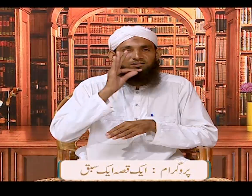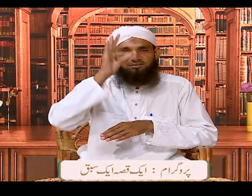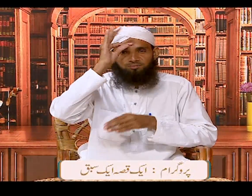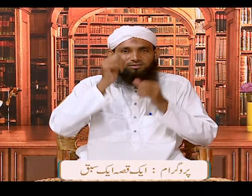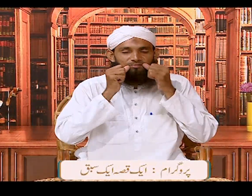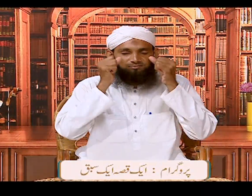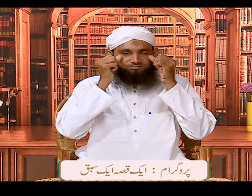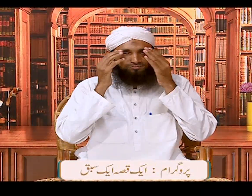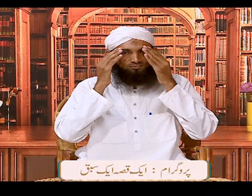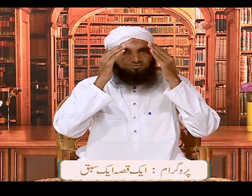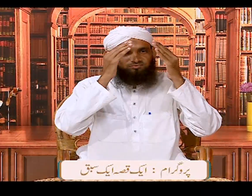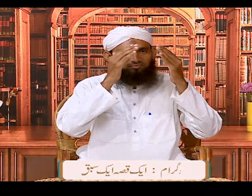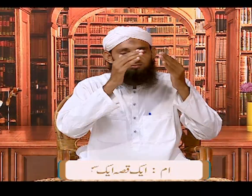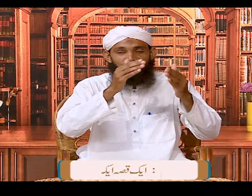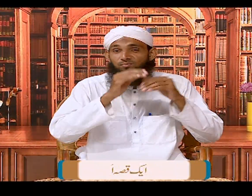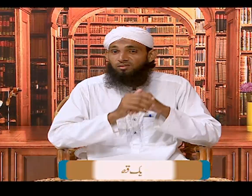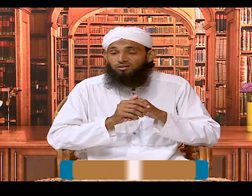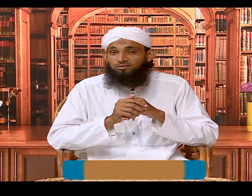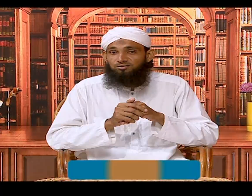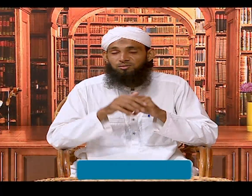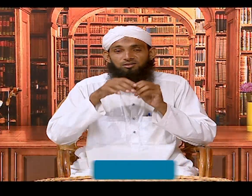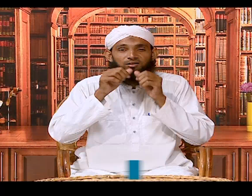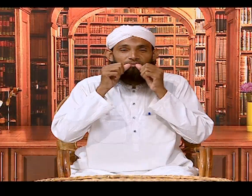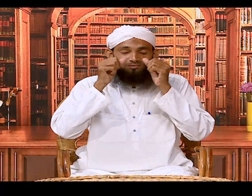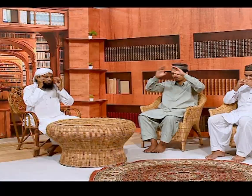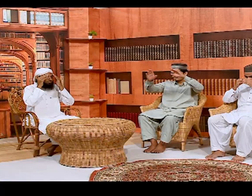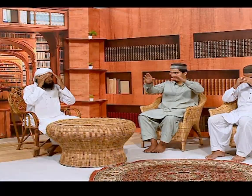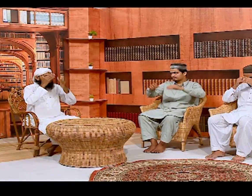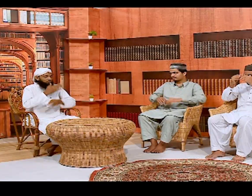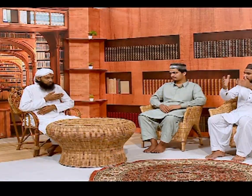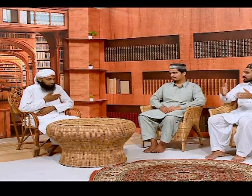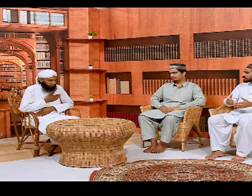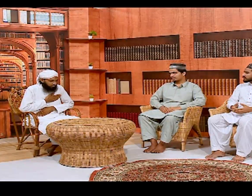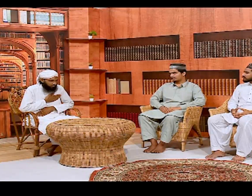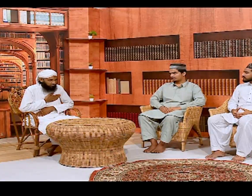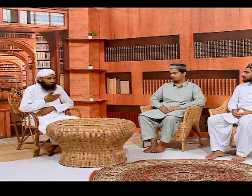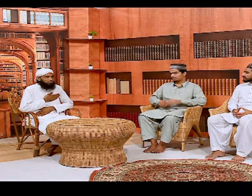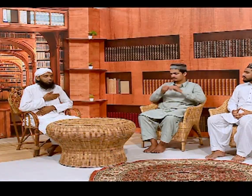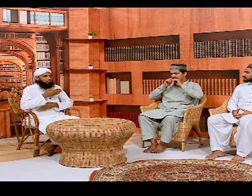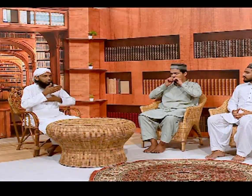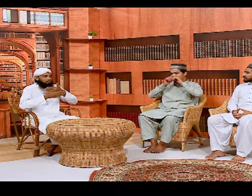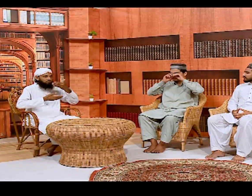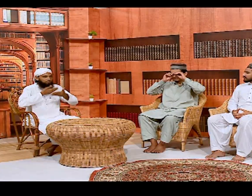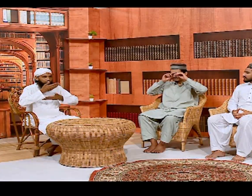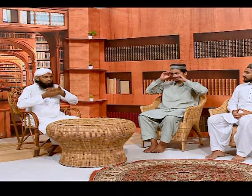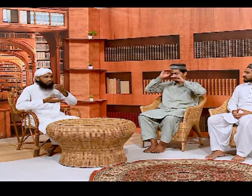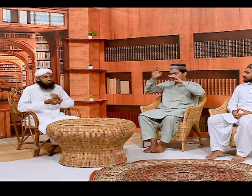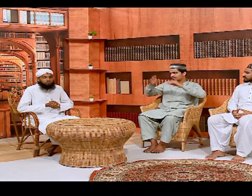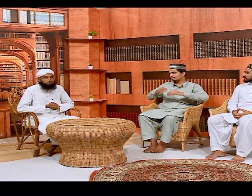نبی رسول ہاشمی مکی مدنی محمد عربی صلی اللہ علیہ وآلہ وصحبہ وسلم نے فرمایا، اے لوگو،